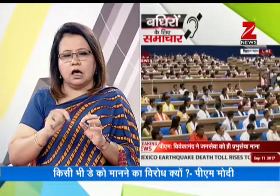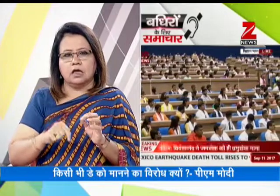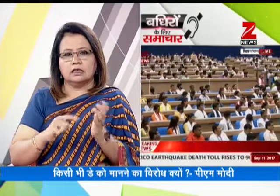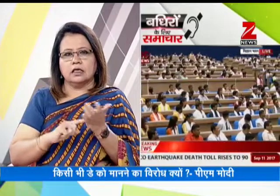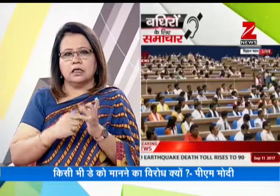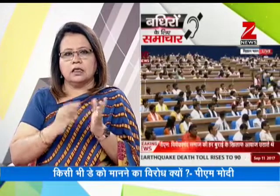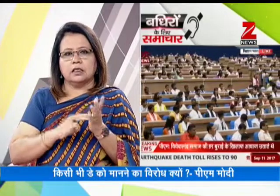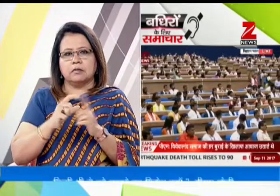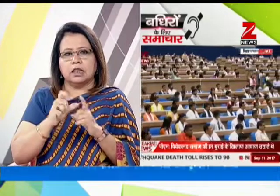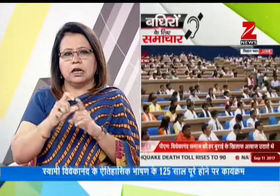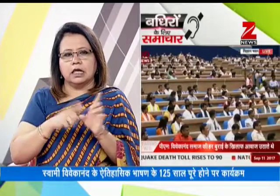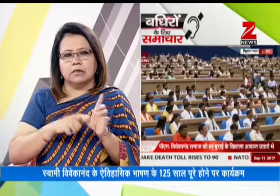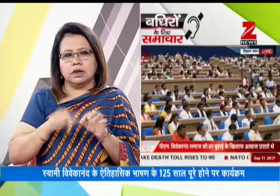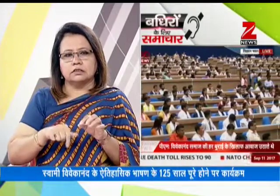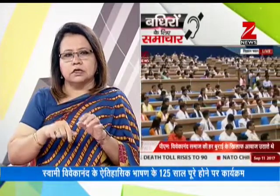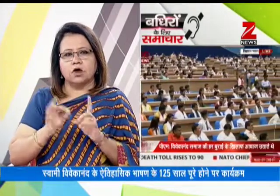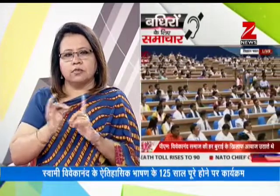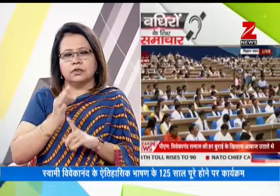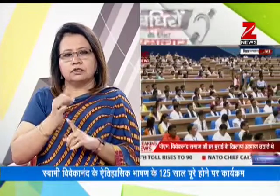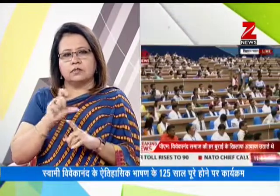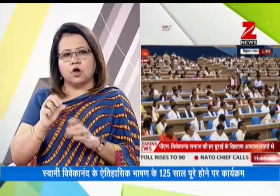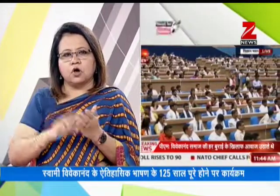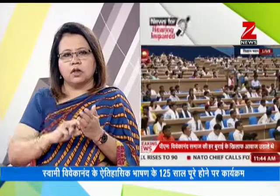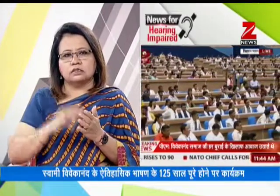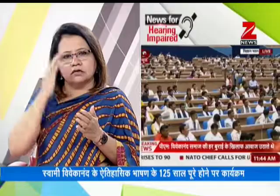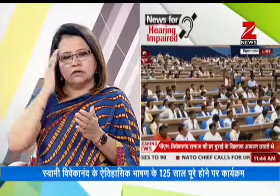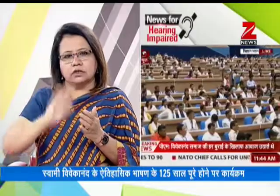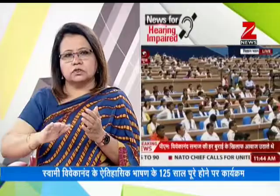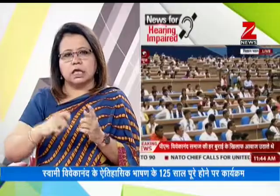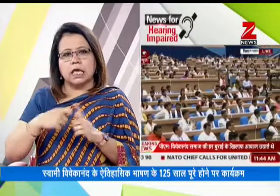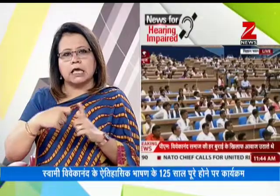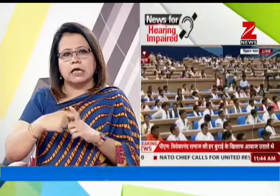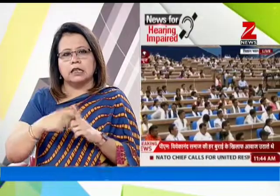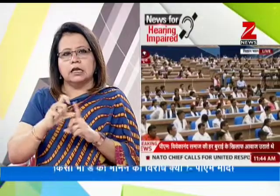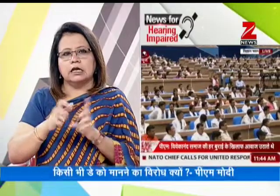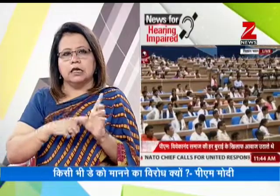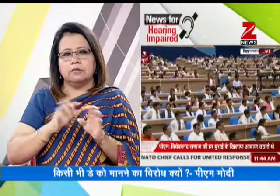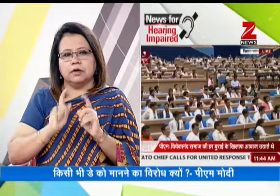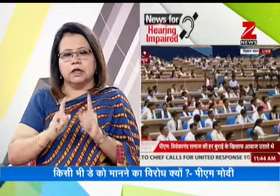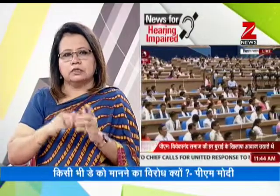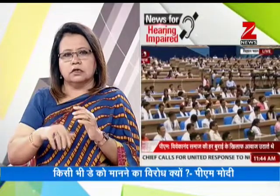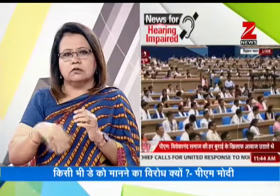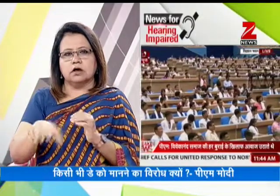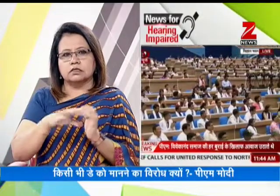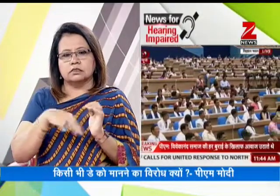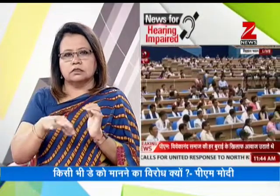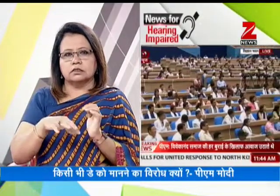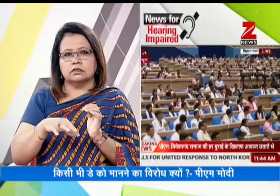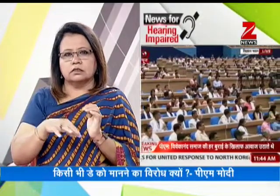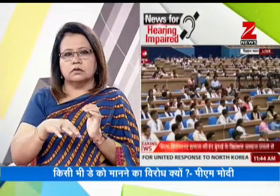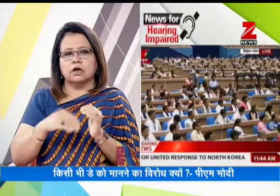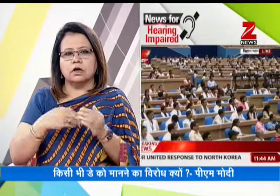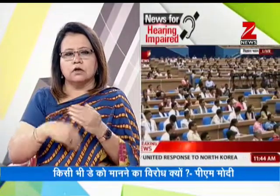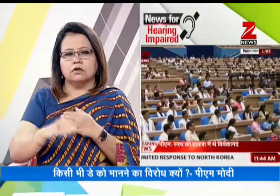आज तमिल डे मनाया जाए, या पंजाब का कॉलेज यह तय करे कि केरल डे मनाया जाए? इससे वहां की संस्कृति